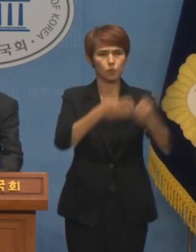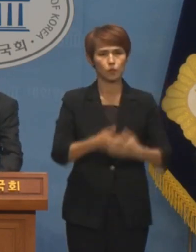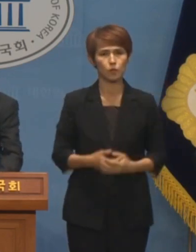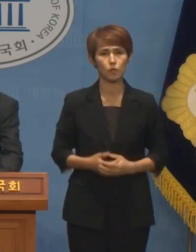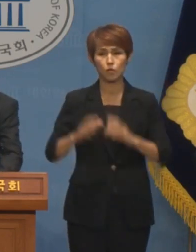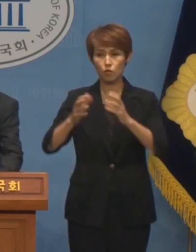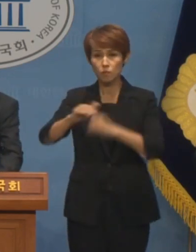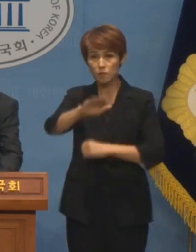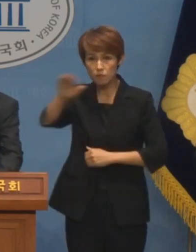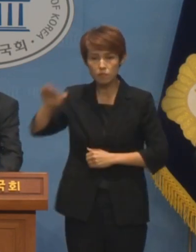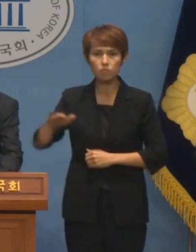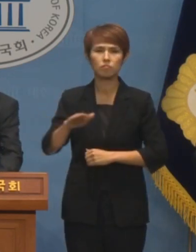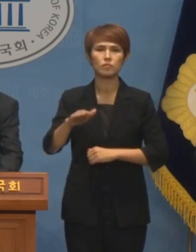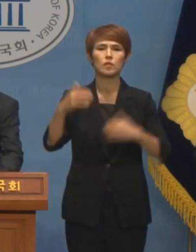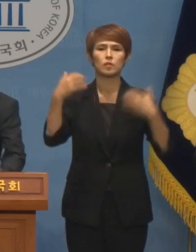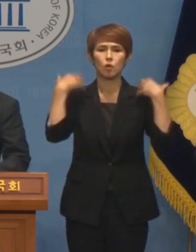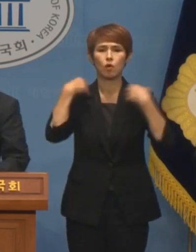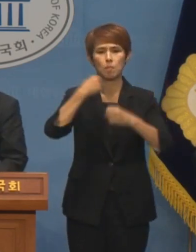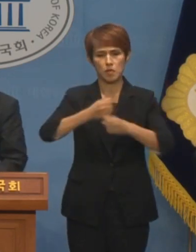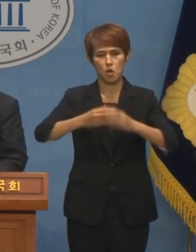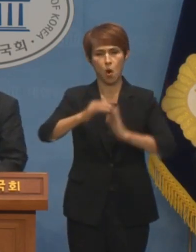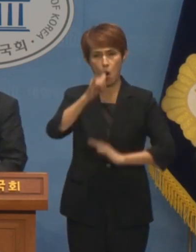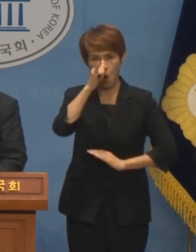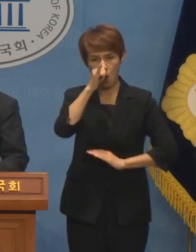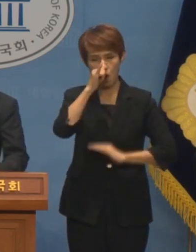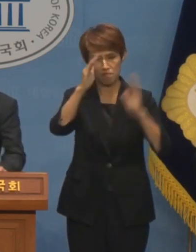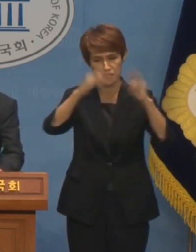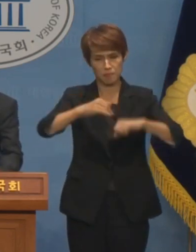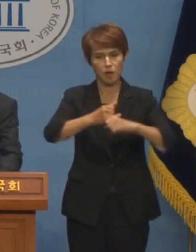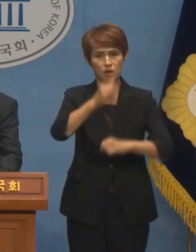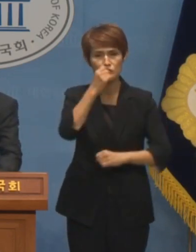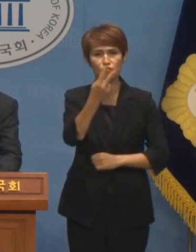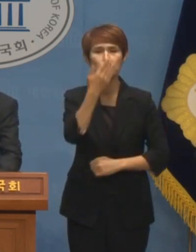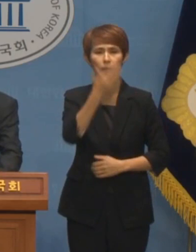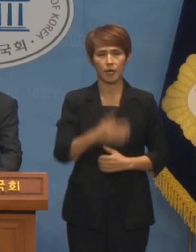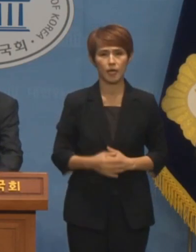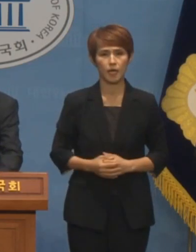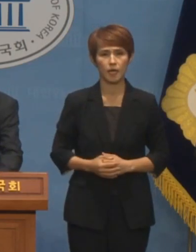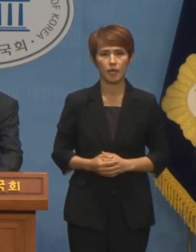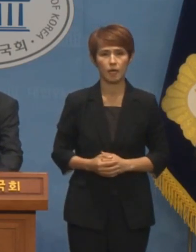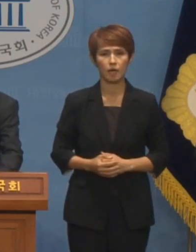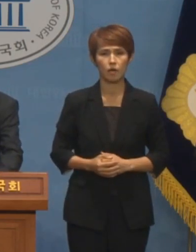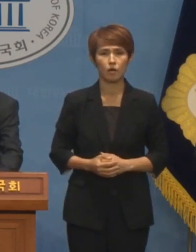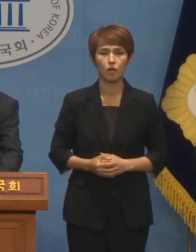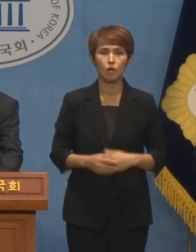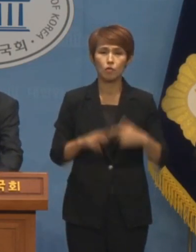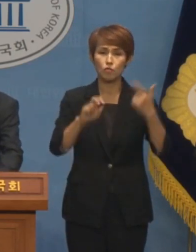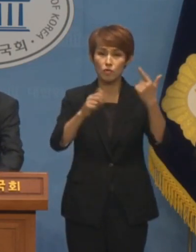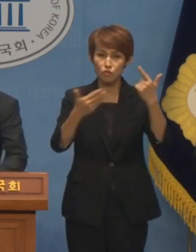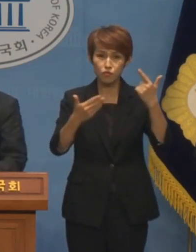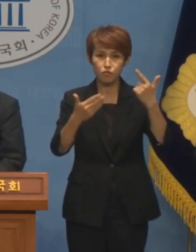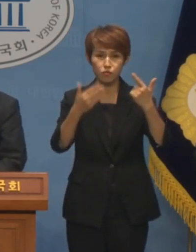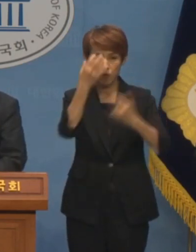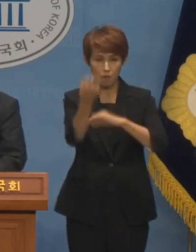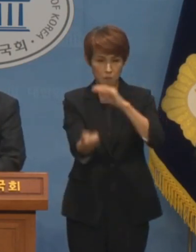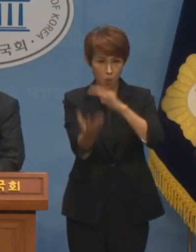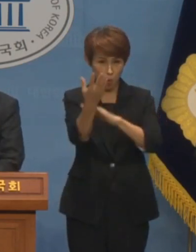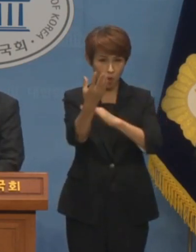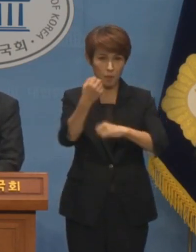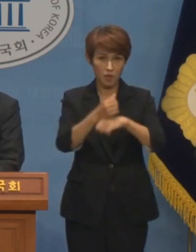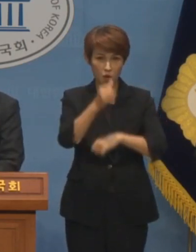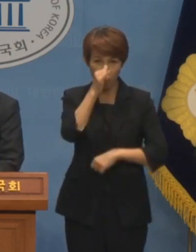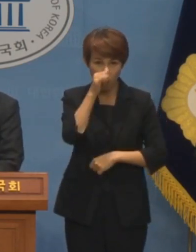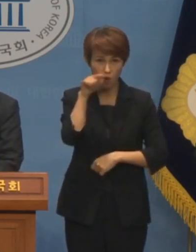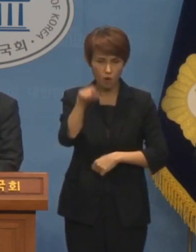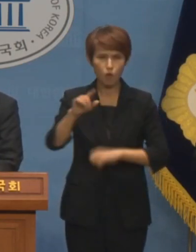하고 무너뜨리기도 했습니다. 이승만 정권을 무너뜨린 것도 6.29 항복선언을 받아낸 것도 국민이었습니다. 박근혜